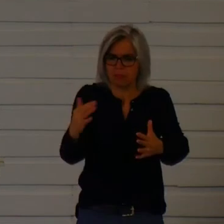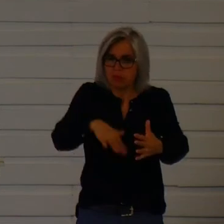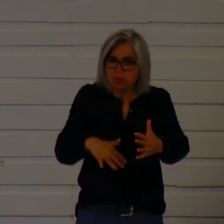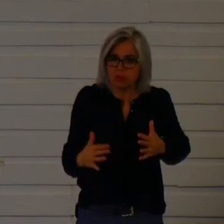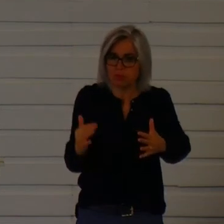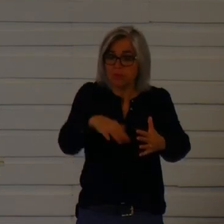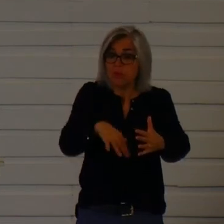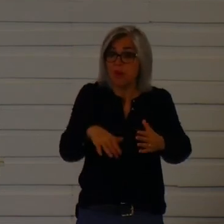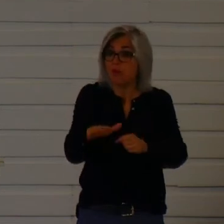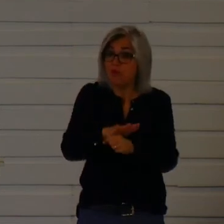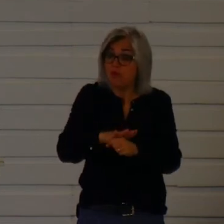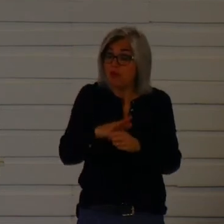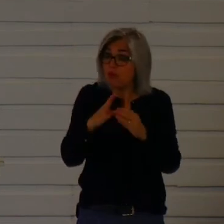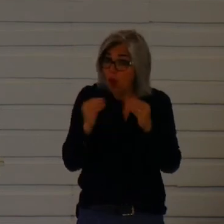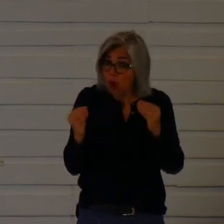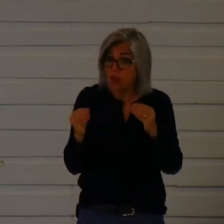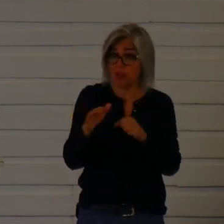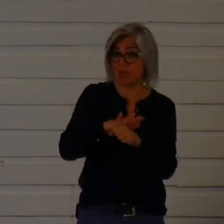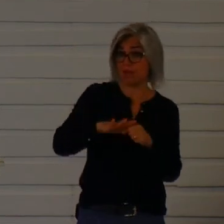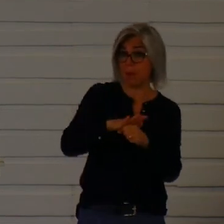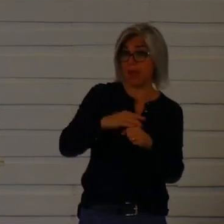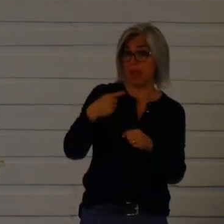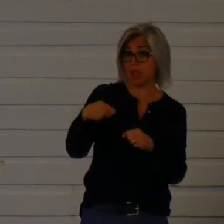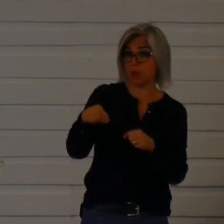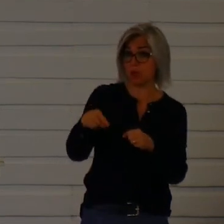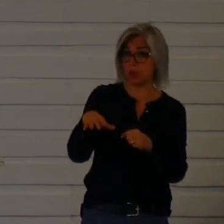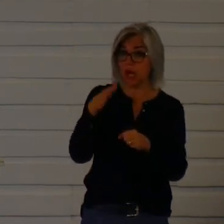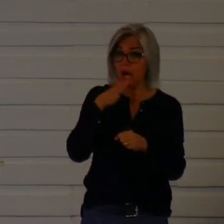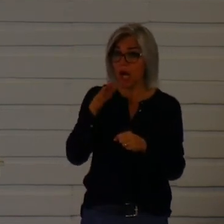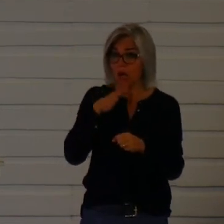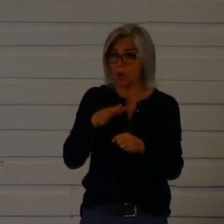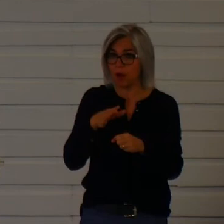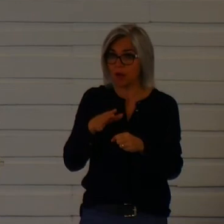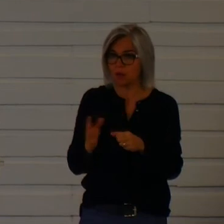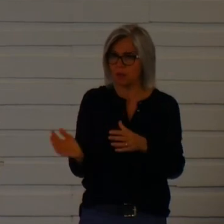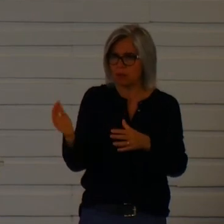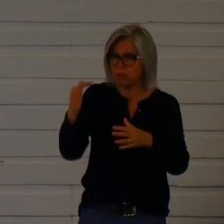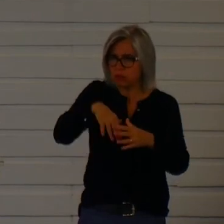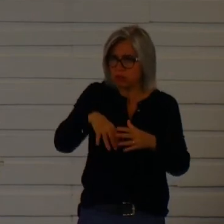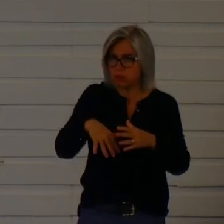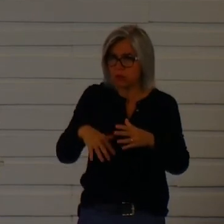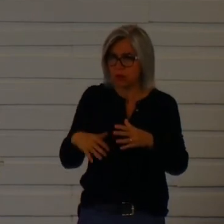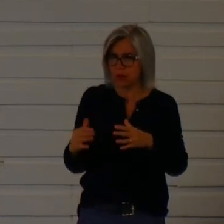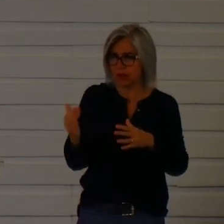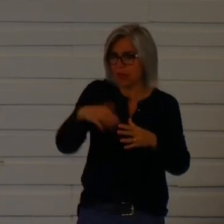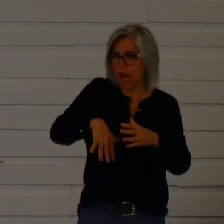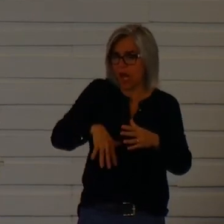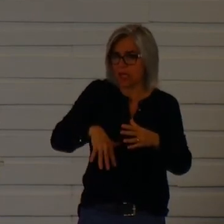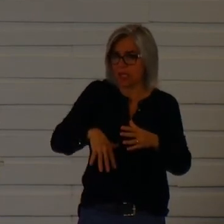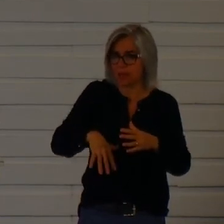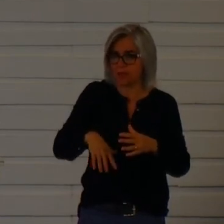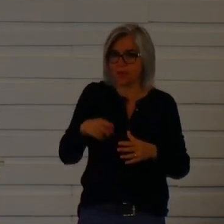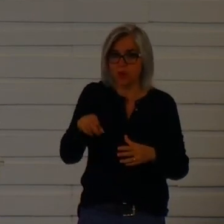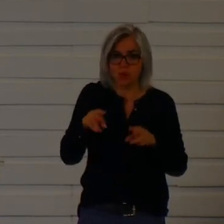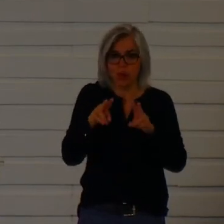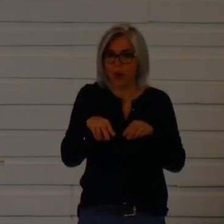delle situazioni e delle circostanze, sulla tua stessa vita. Se c'è una malattia, un'infermità che tu non puoi avere il controllo, che neanche i medici